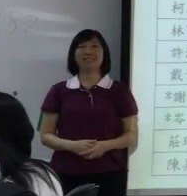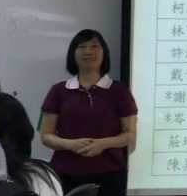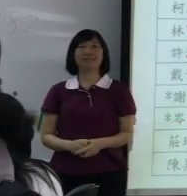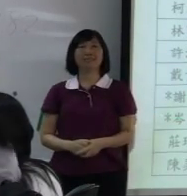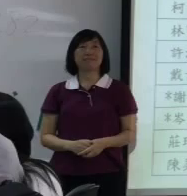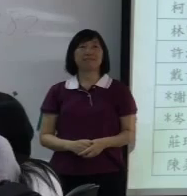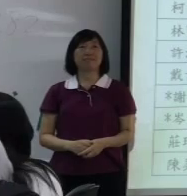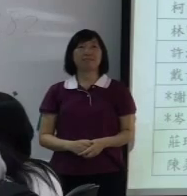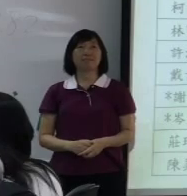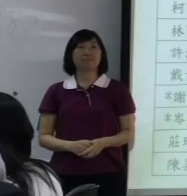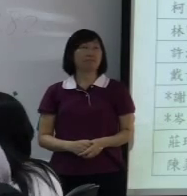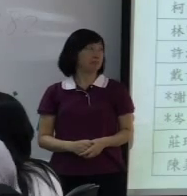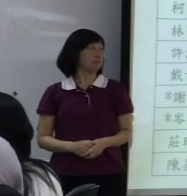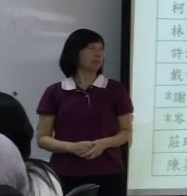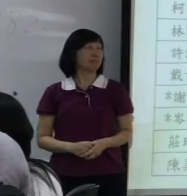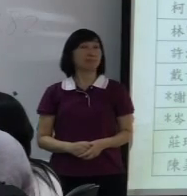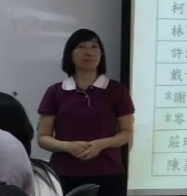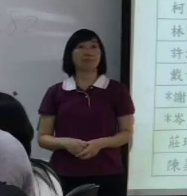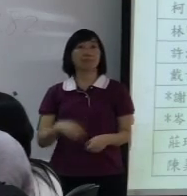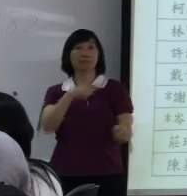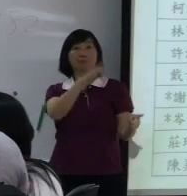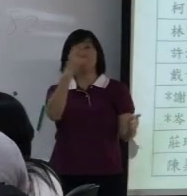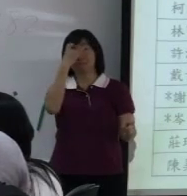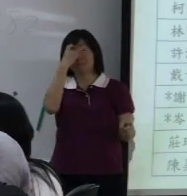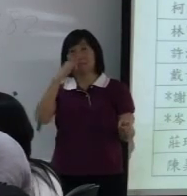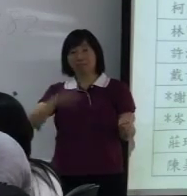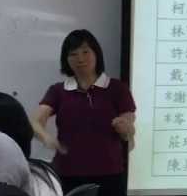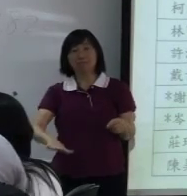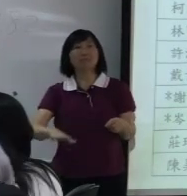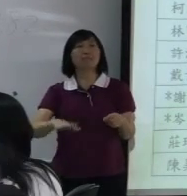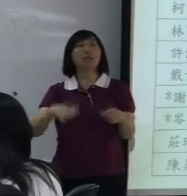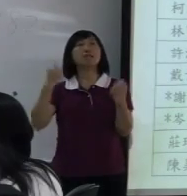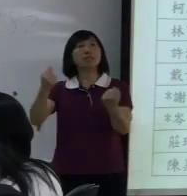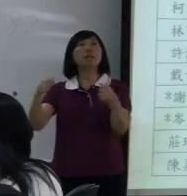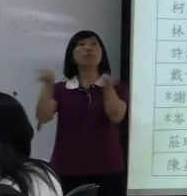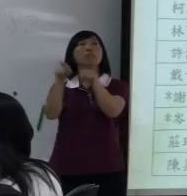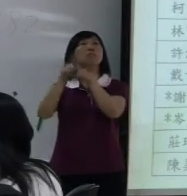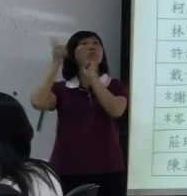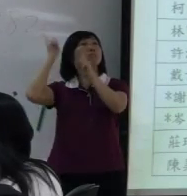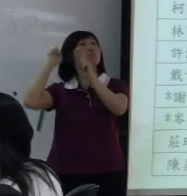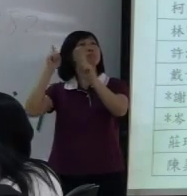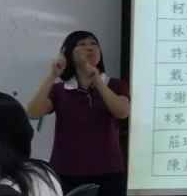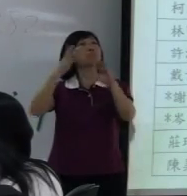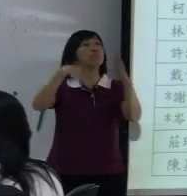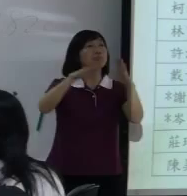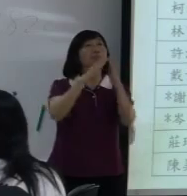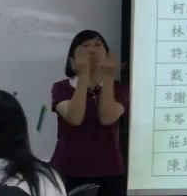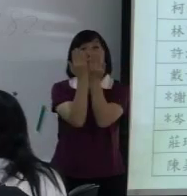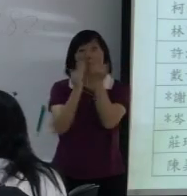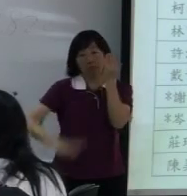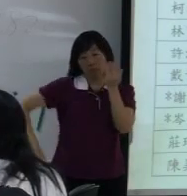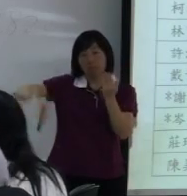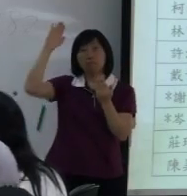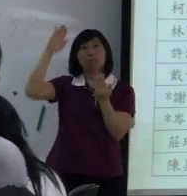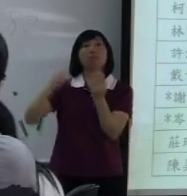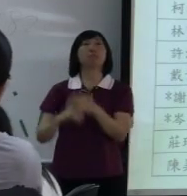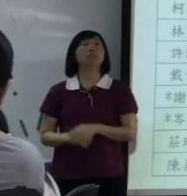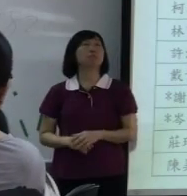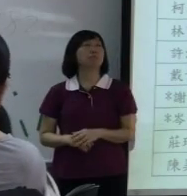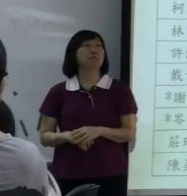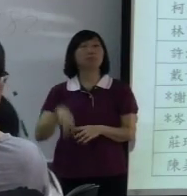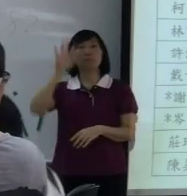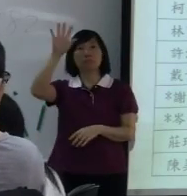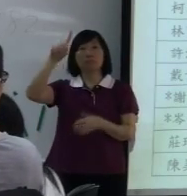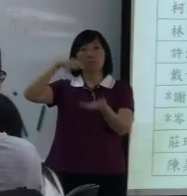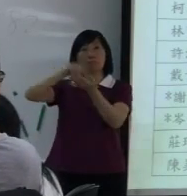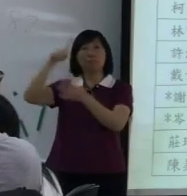他从小就是在普通国小、国中啊、大学长大的，有一